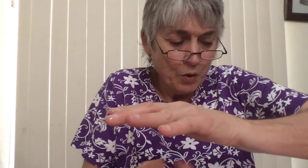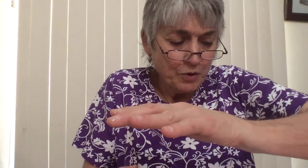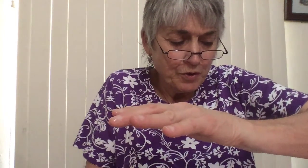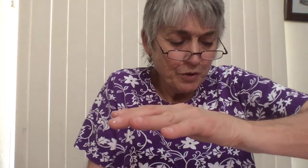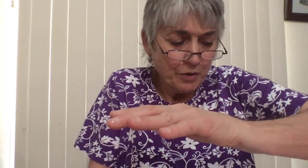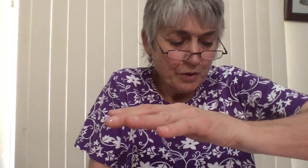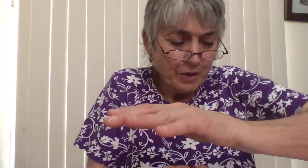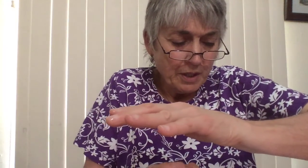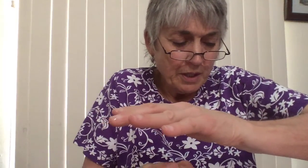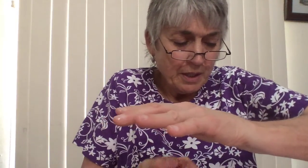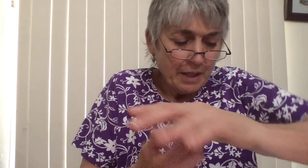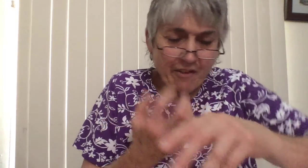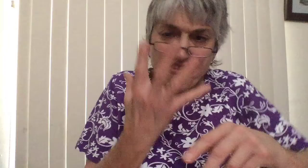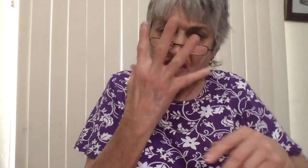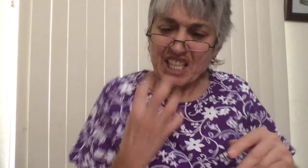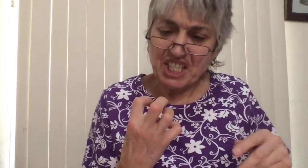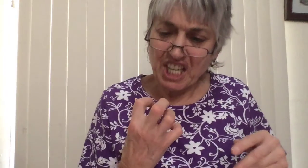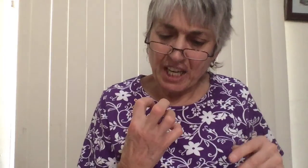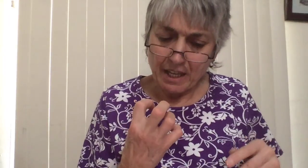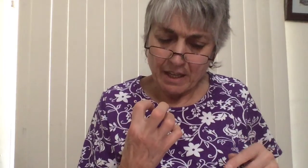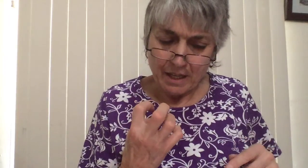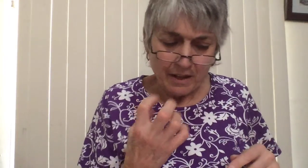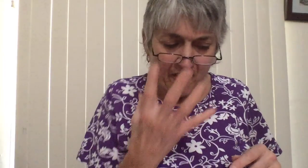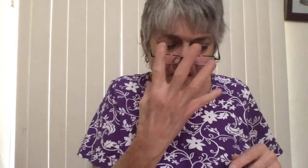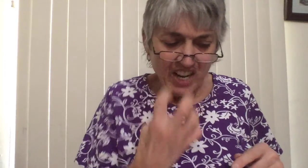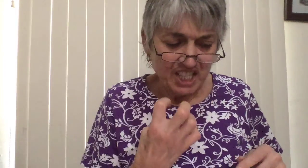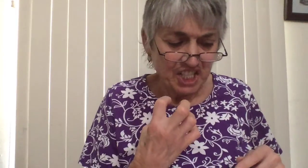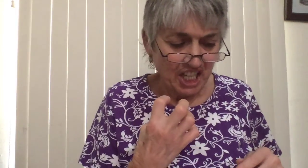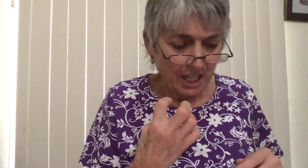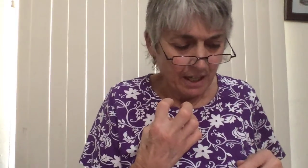furieuse, fâché, fâché,